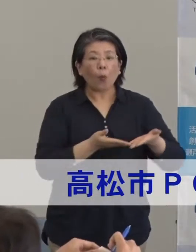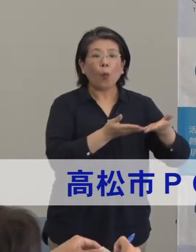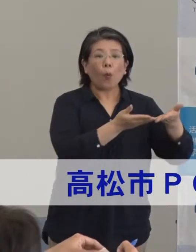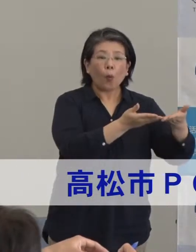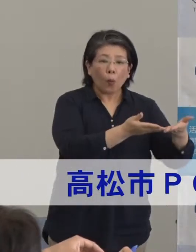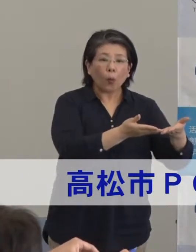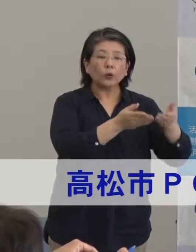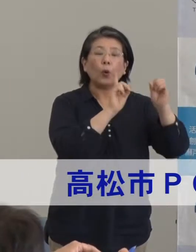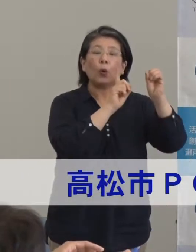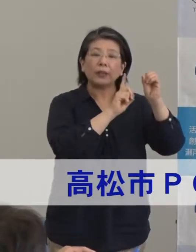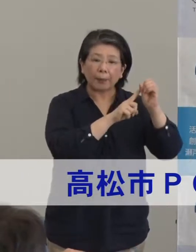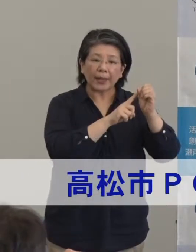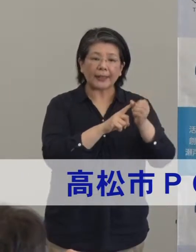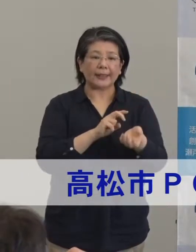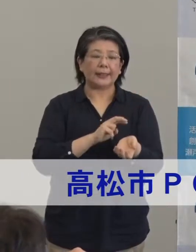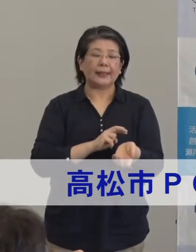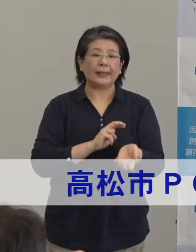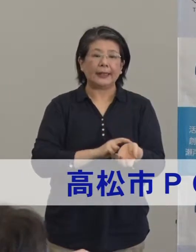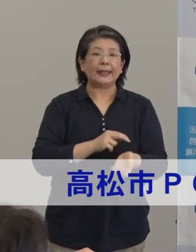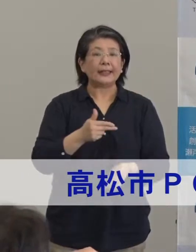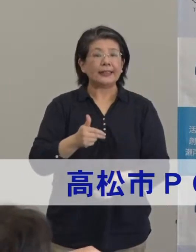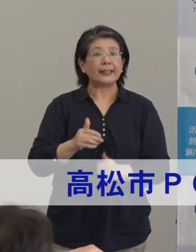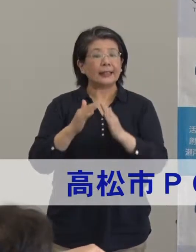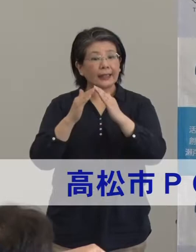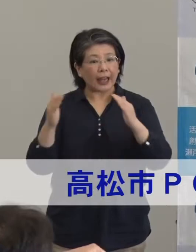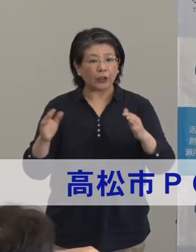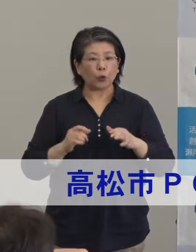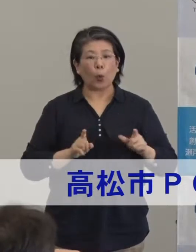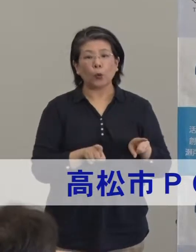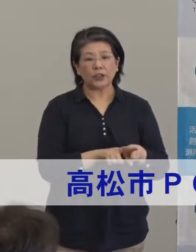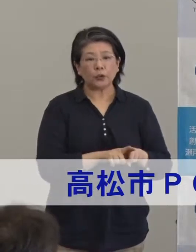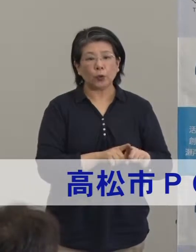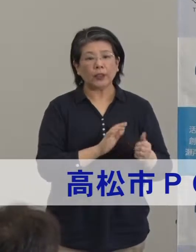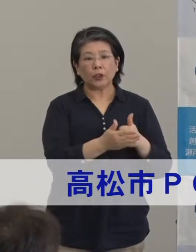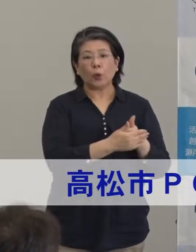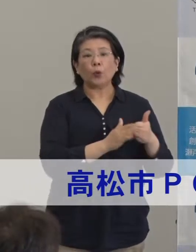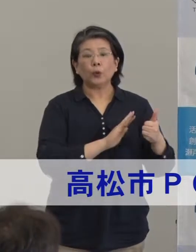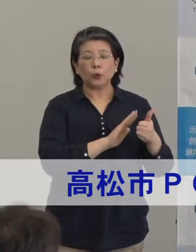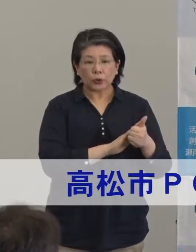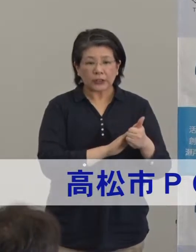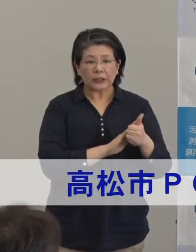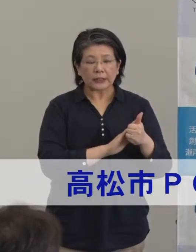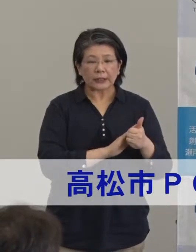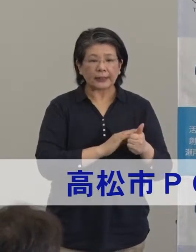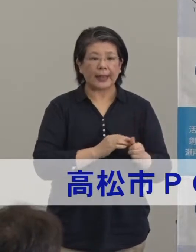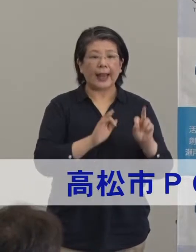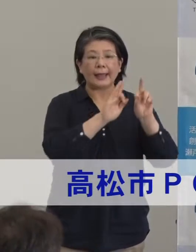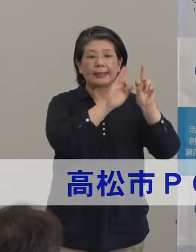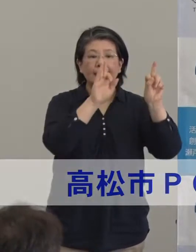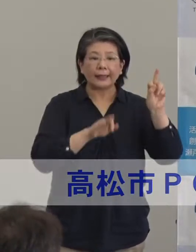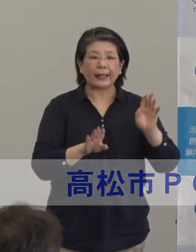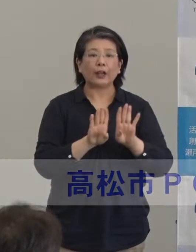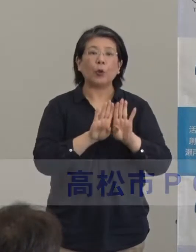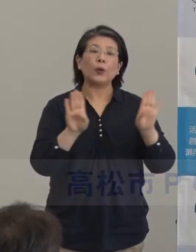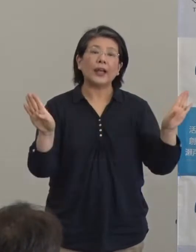と、そのために医師会と協議してまいりたいというふうに考えておるところでございます。よろしくお願いをいたします